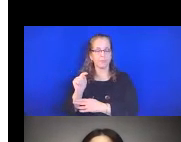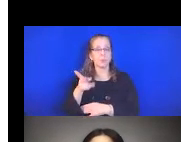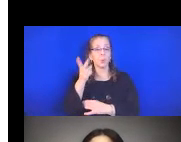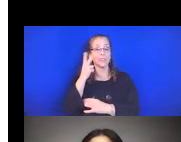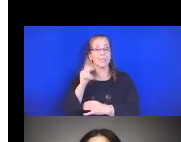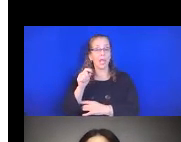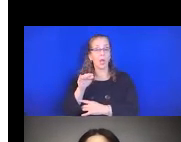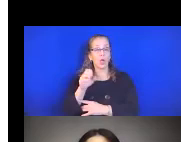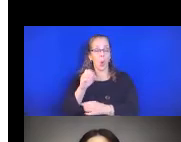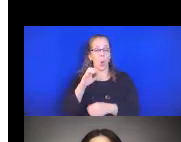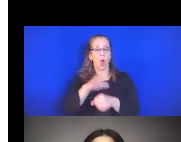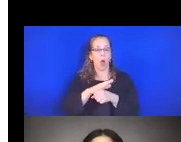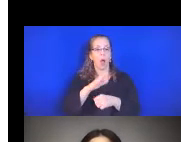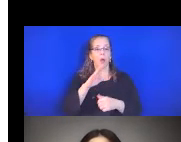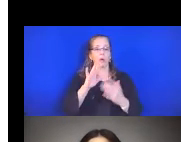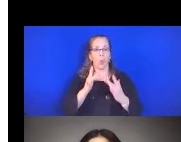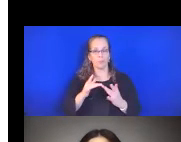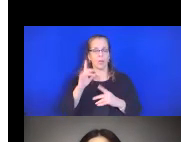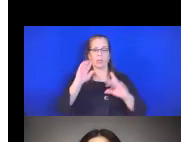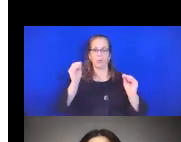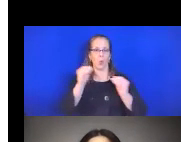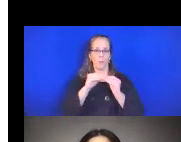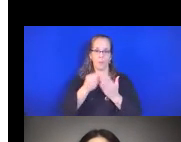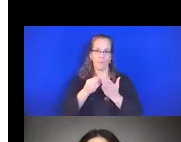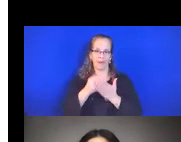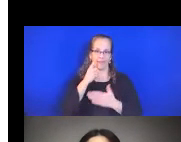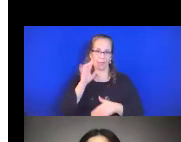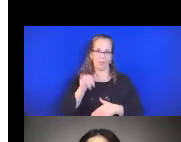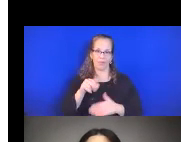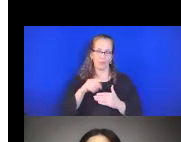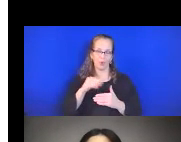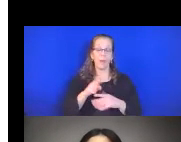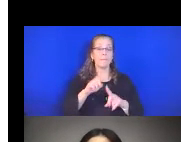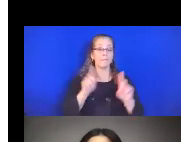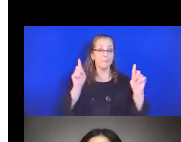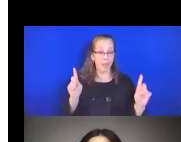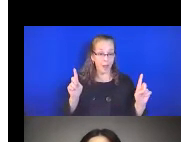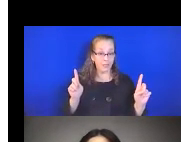是申请过的时候呢，你的房东是不应该去驱逐你的。